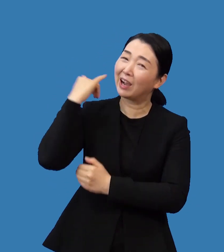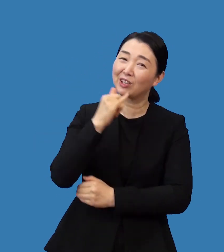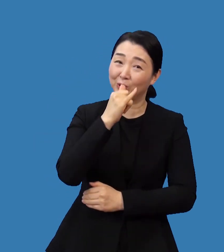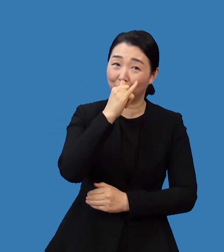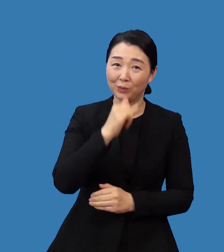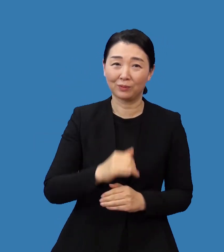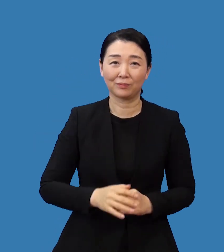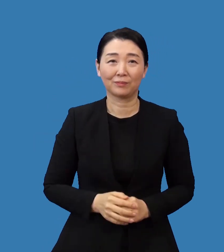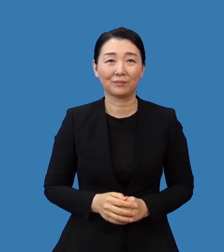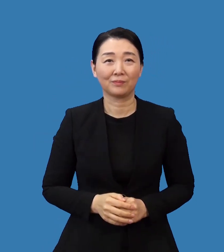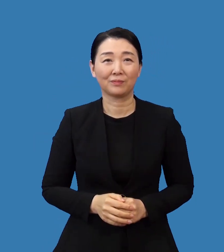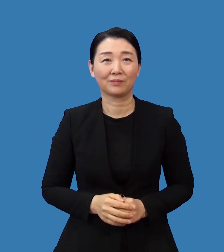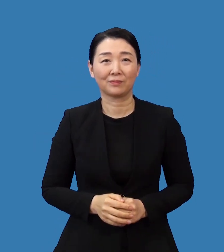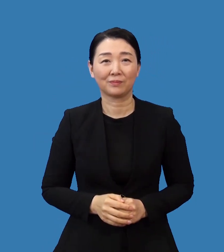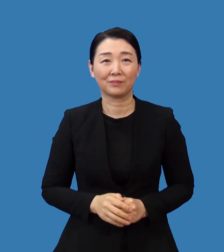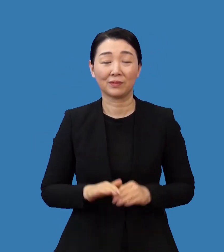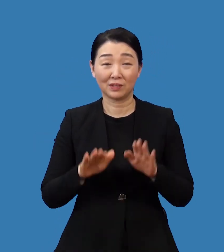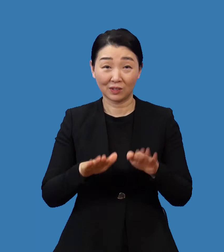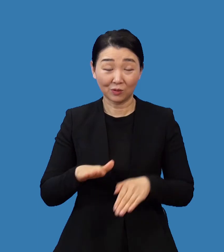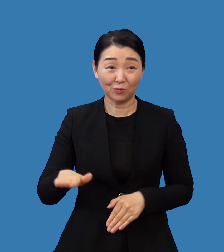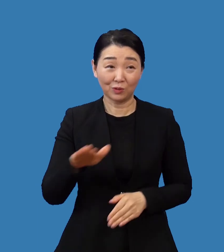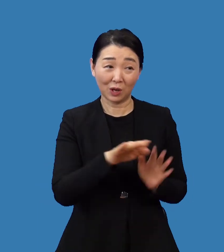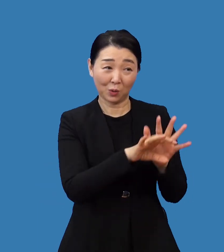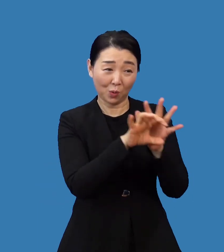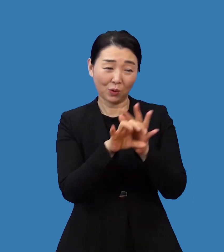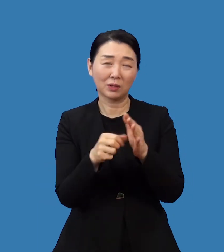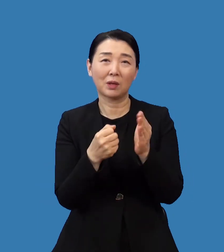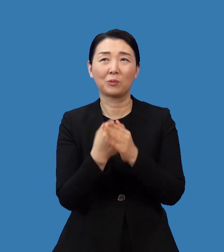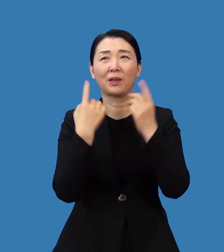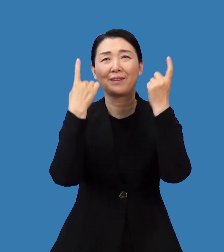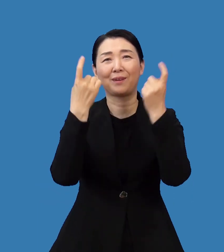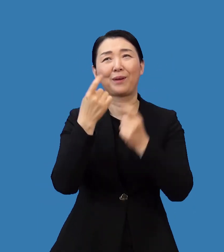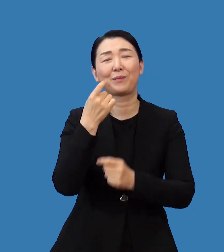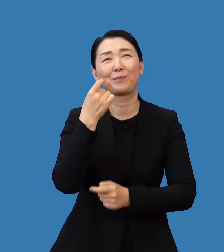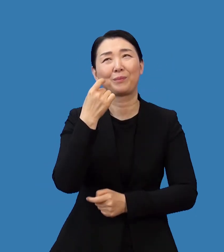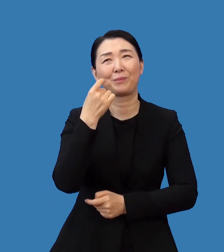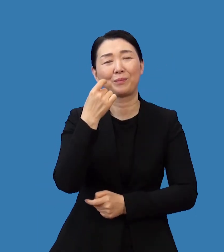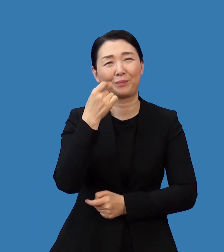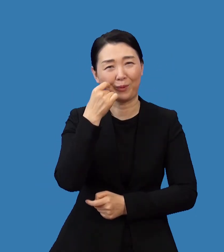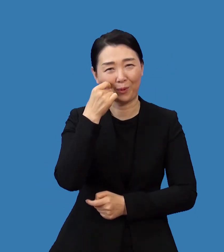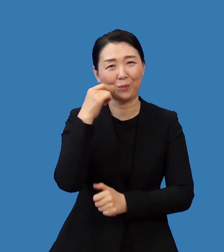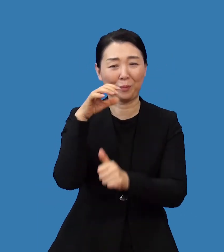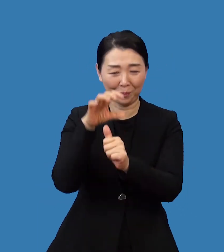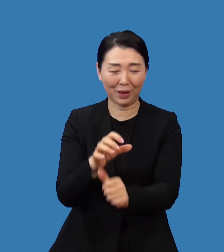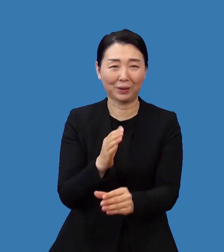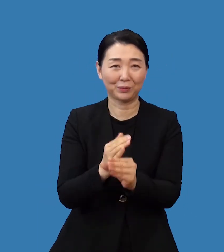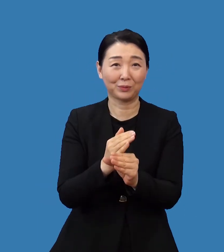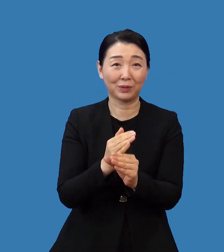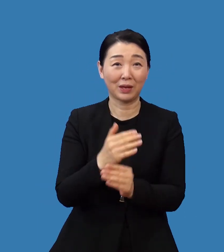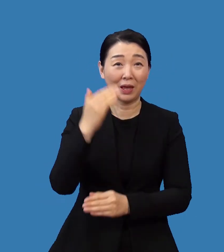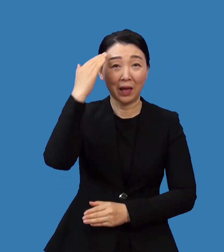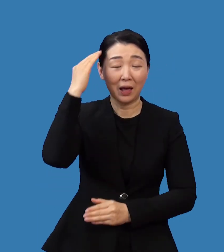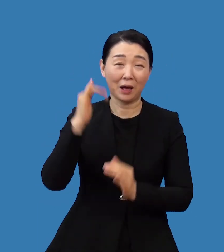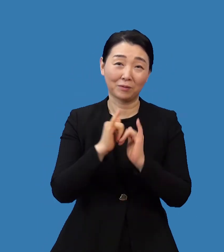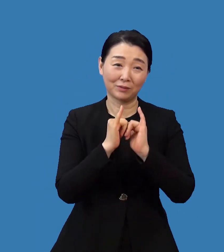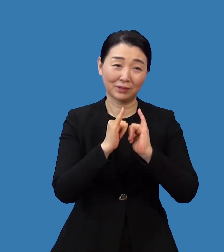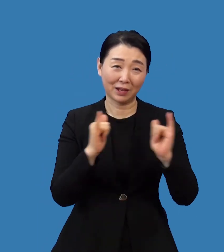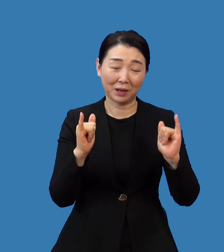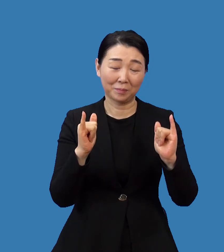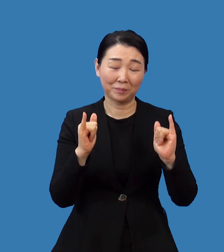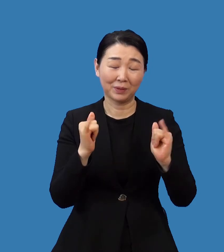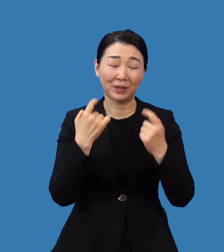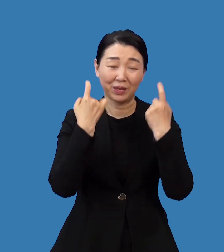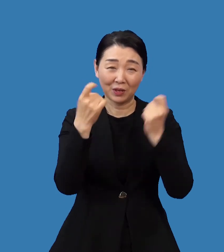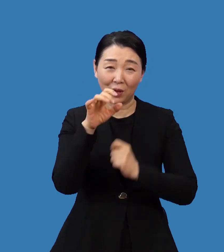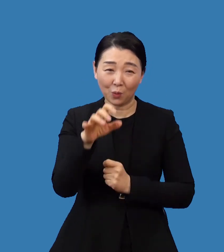지금 우리가 코로나라 여행이 불가능하지만 한국 사람들이 자주 가는 괌이라는